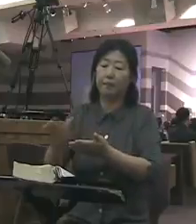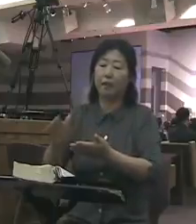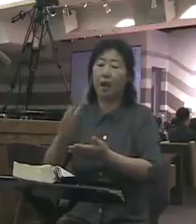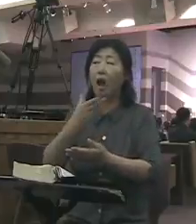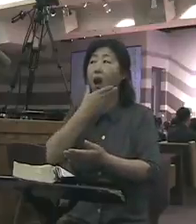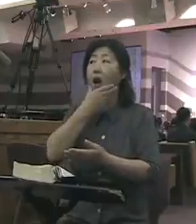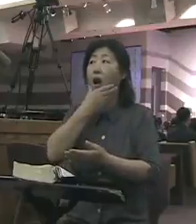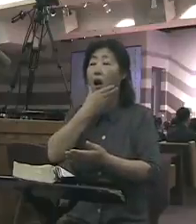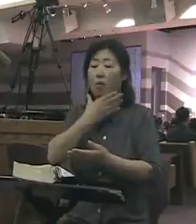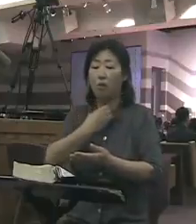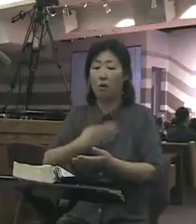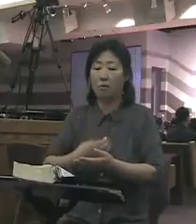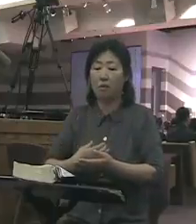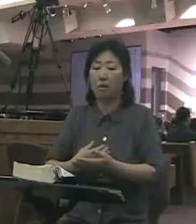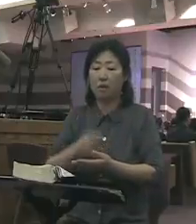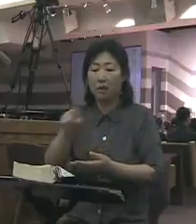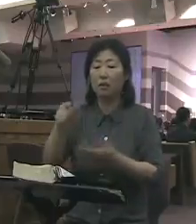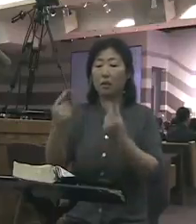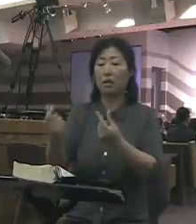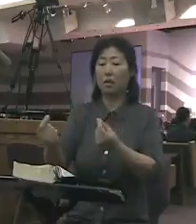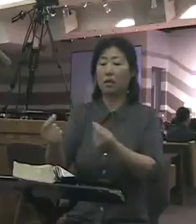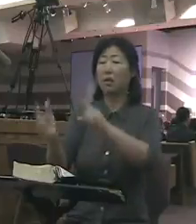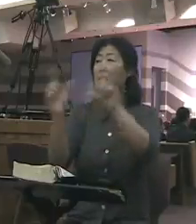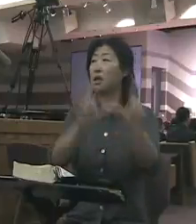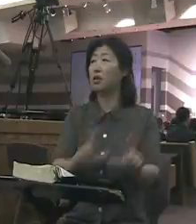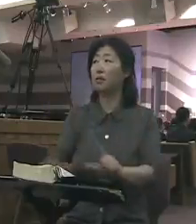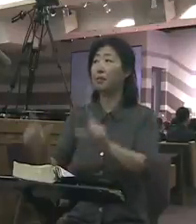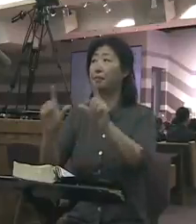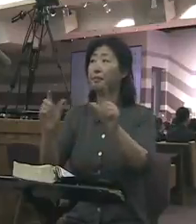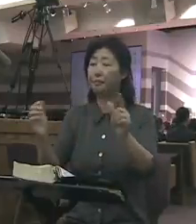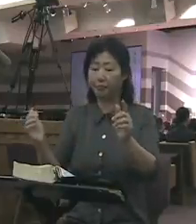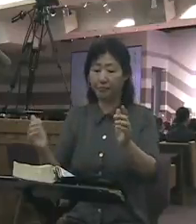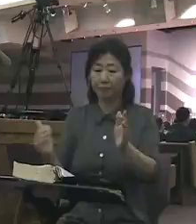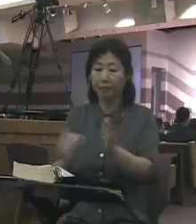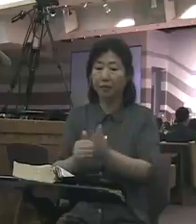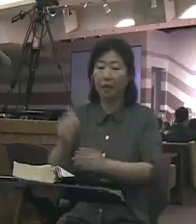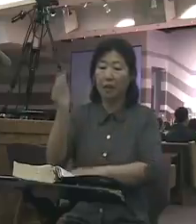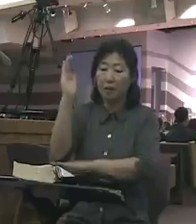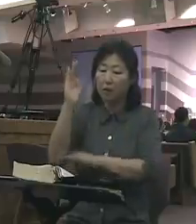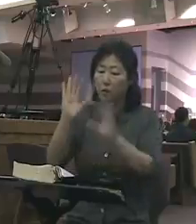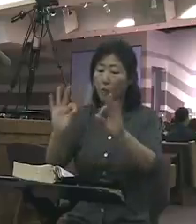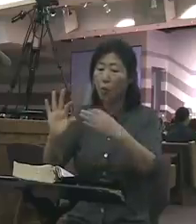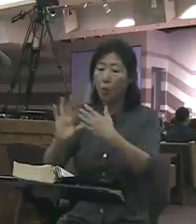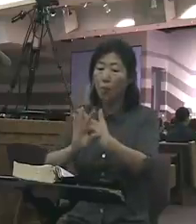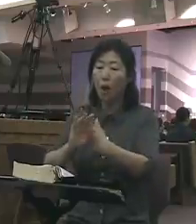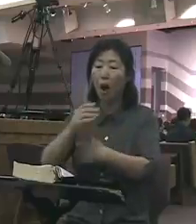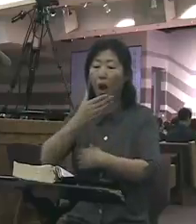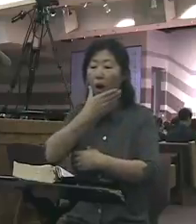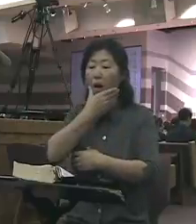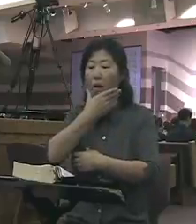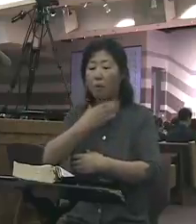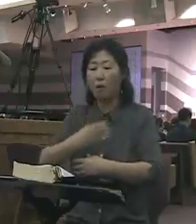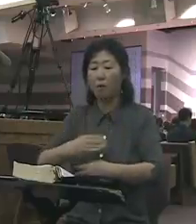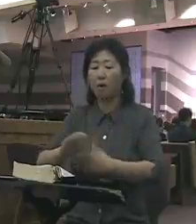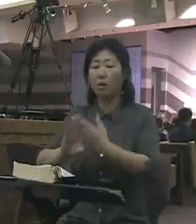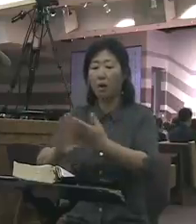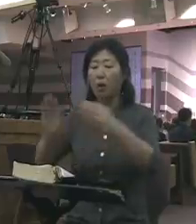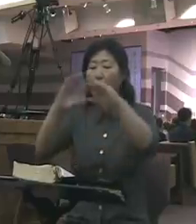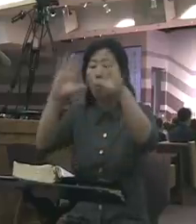아브라함은 이렇게 살았습니다. 오늘 말씀을 보시면은 아브라함이 다른 모든 것을 그가 냈고